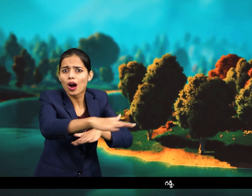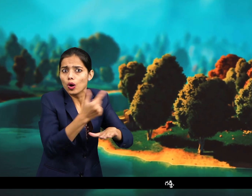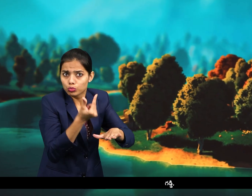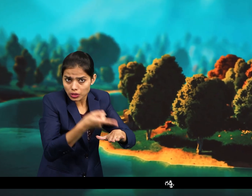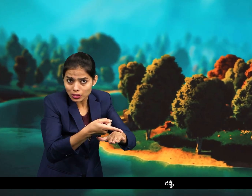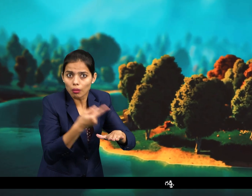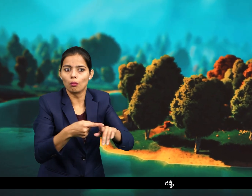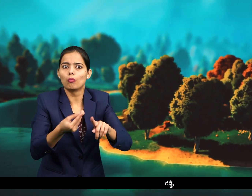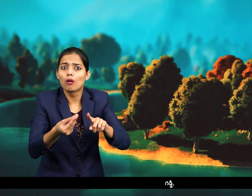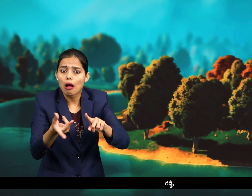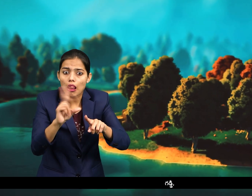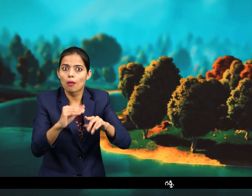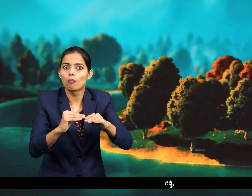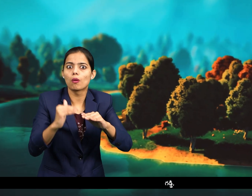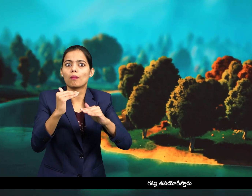గడ్డి,